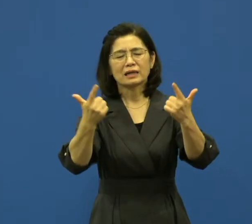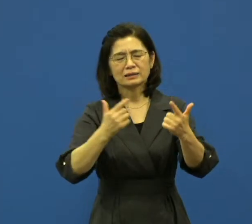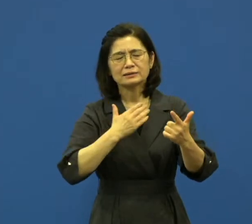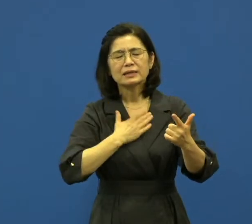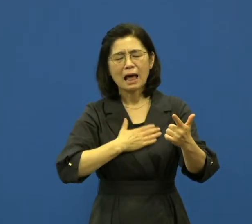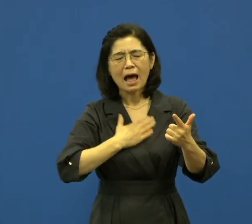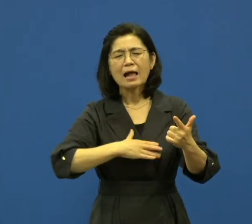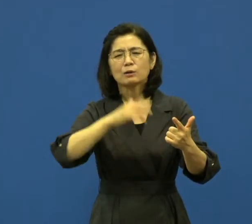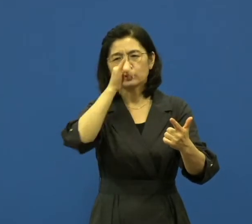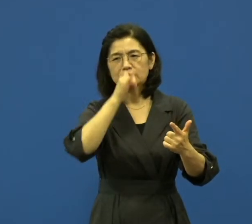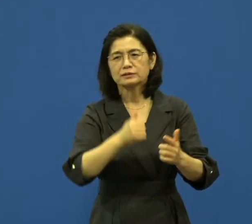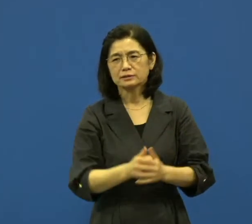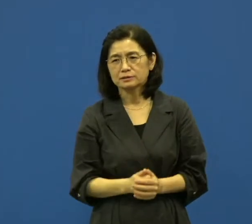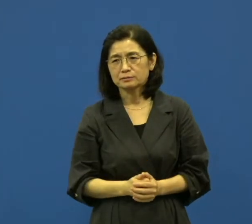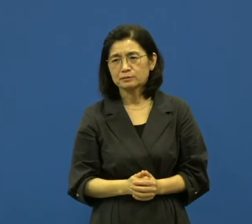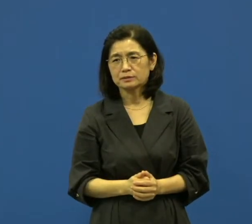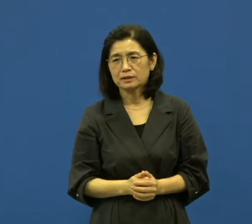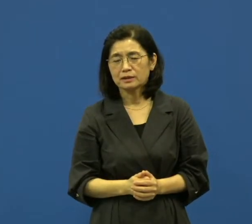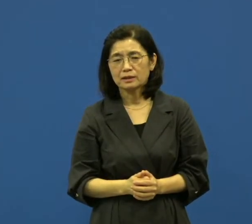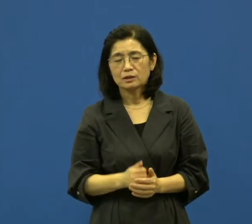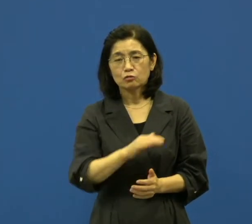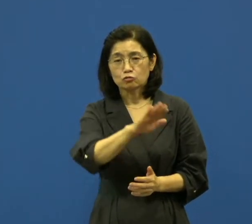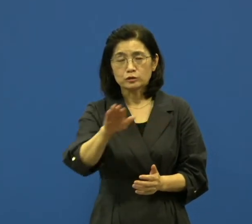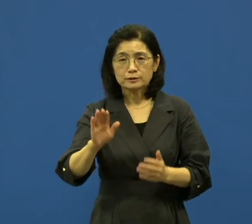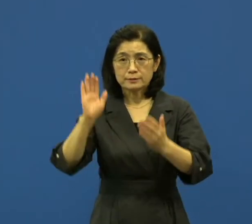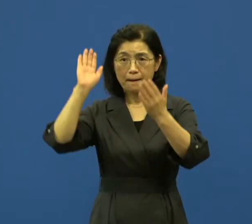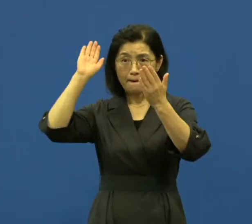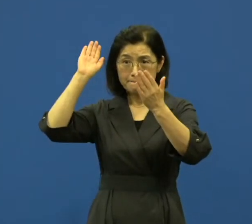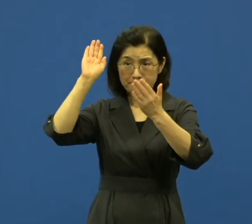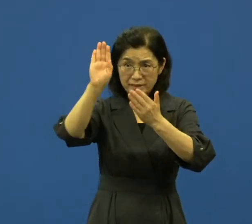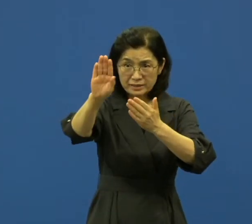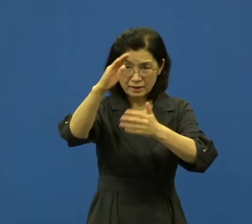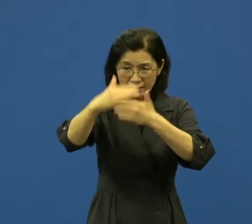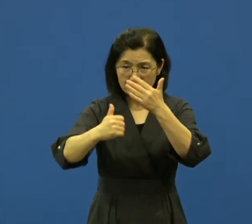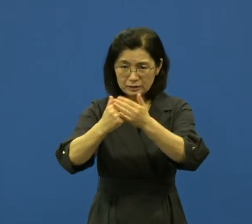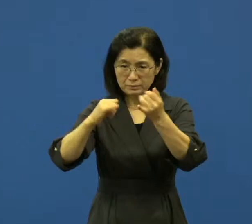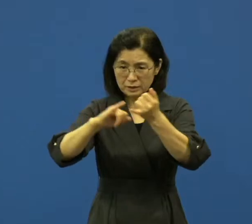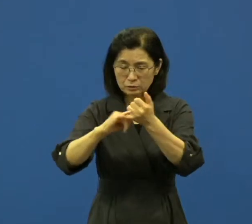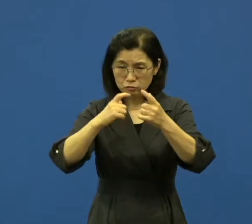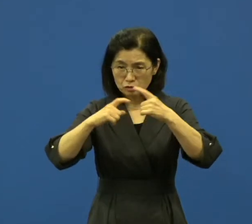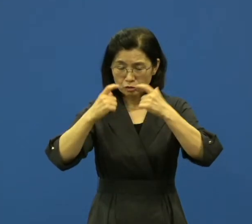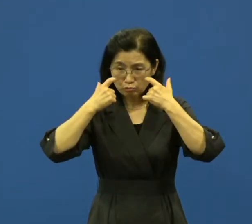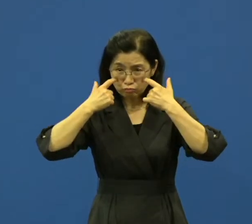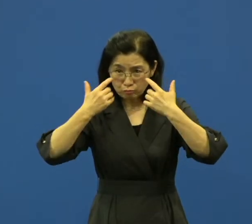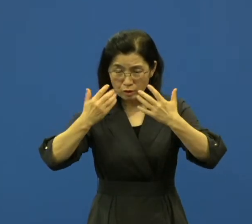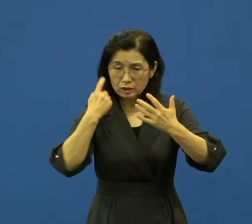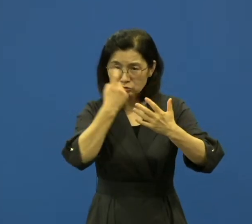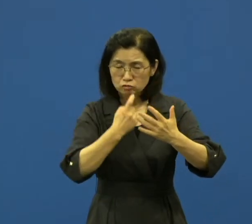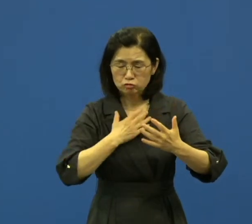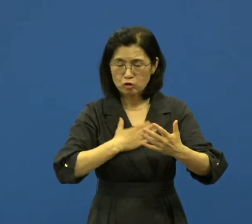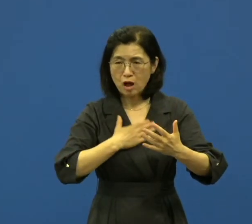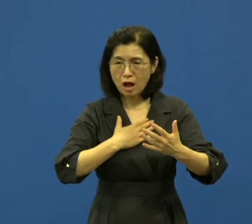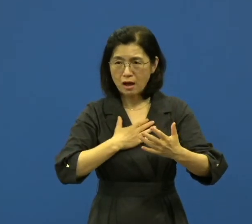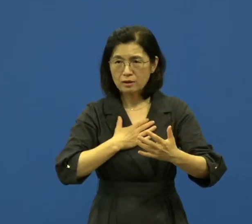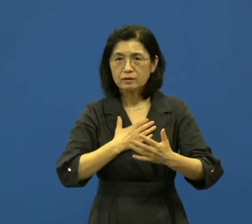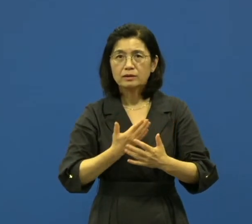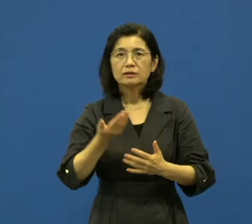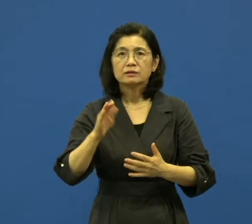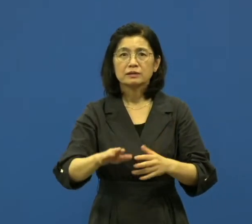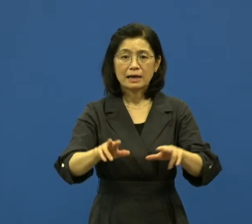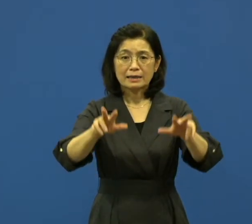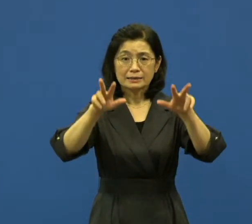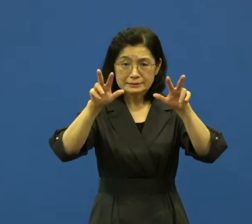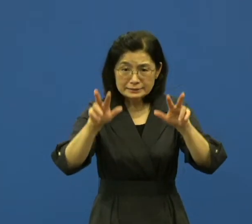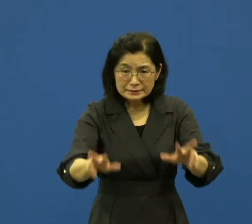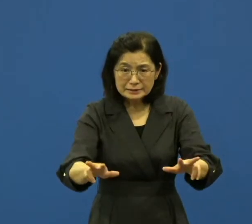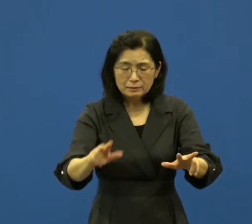지금 주어진 것보다 미래의 약속이 더 확실하다는 걸 믿고 있는 사람들이 우리란 말이죠. 여러분 지금이야말로 믿음의 눈을 떠야